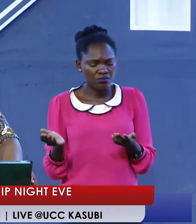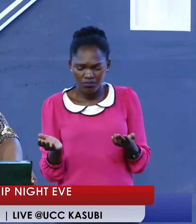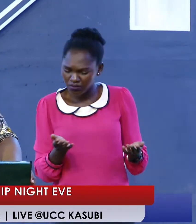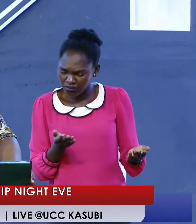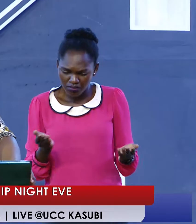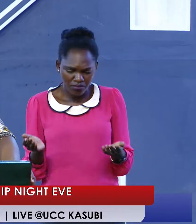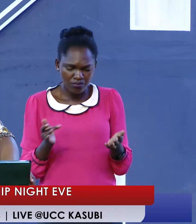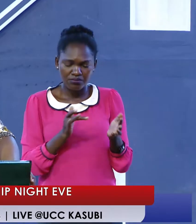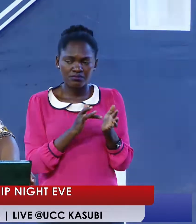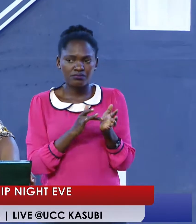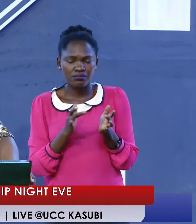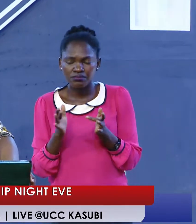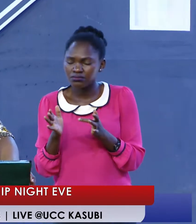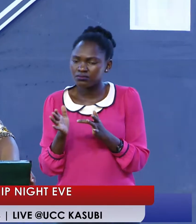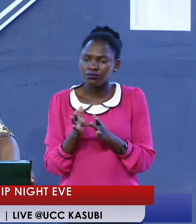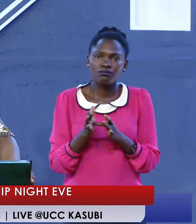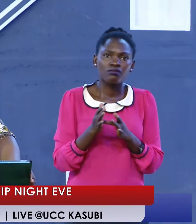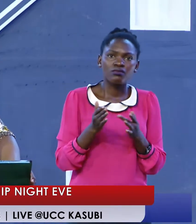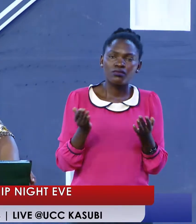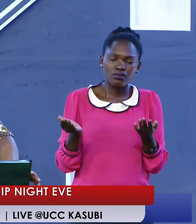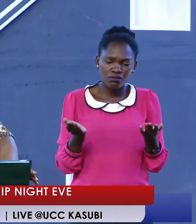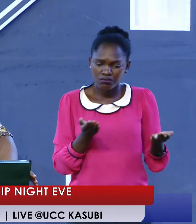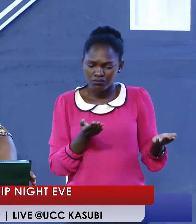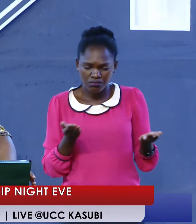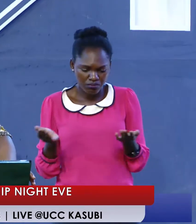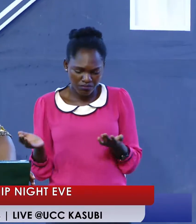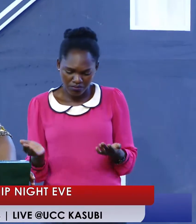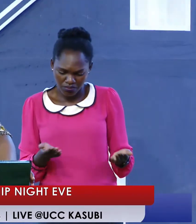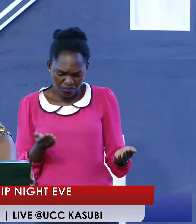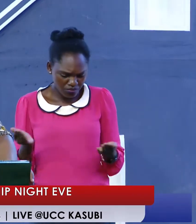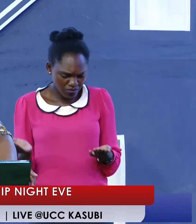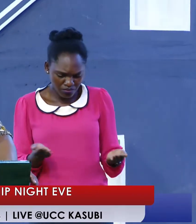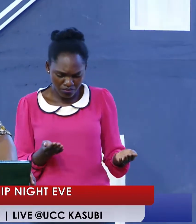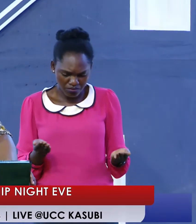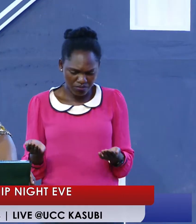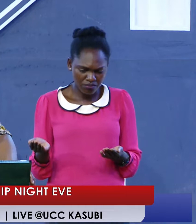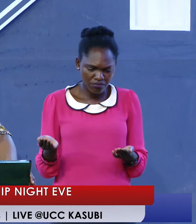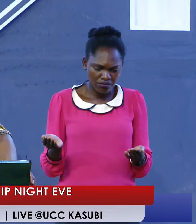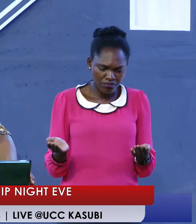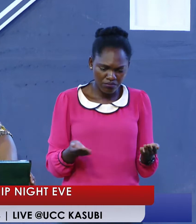Oliwa Yesu Oliwa